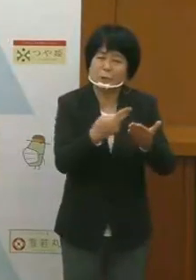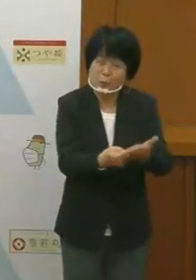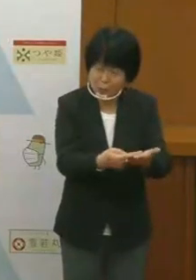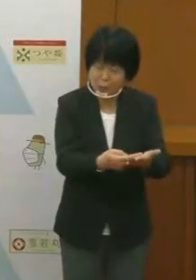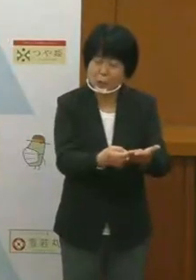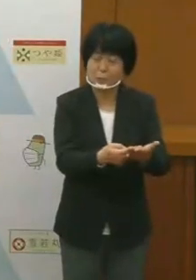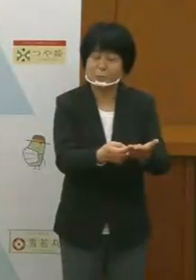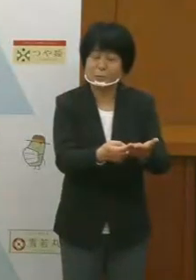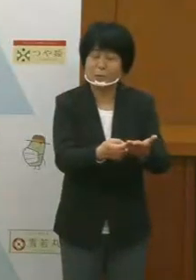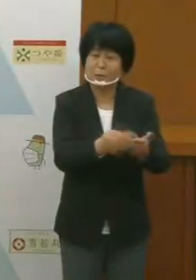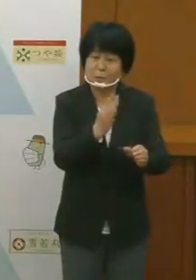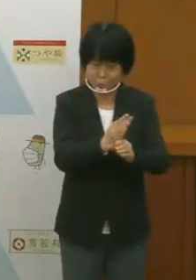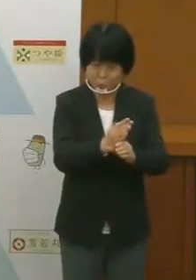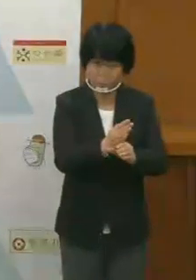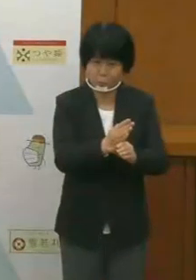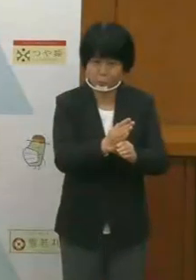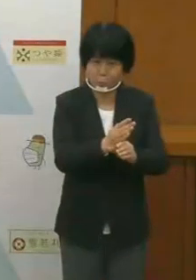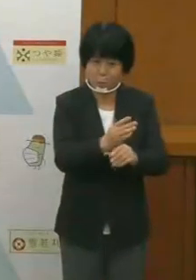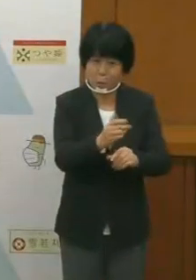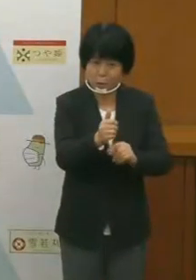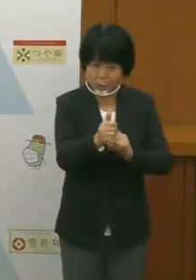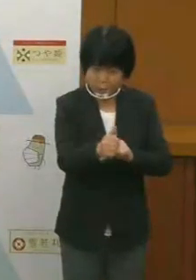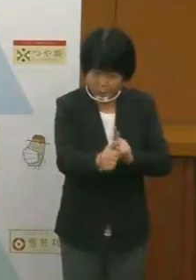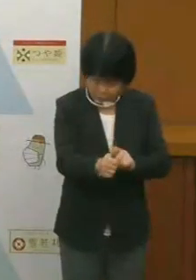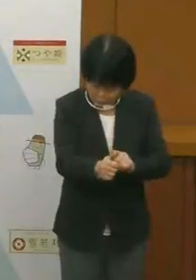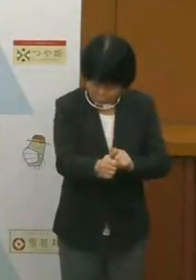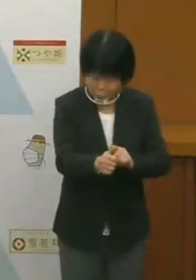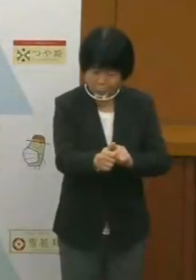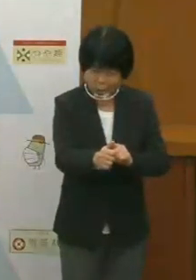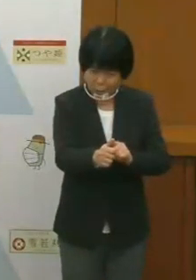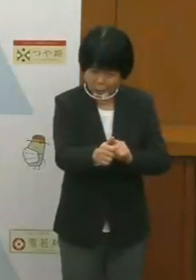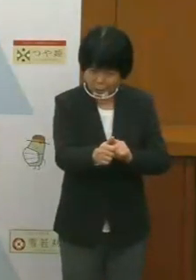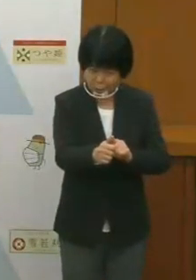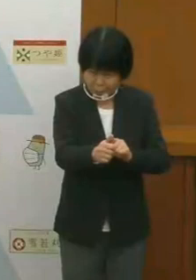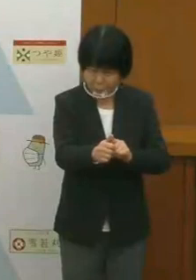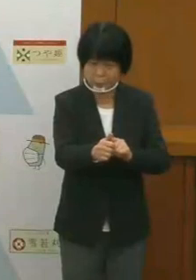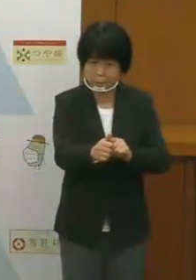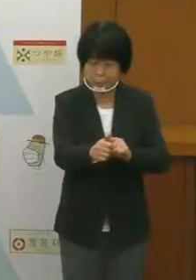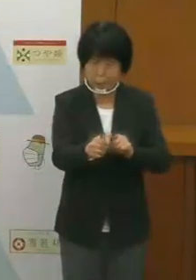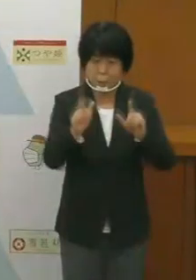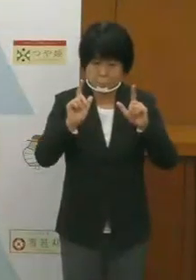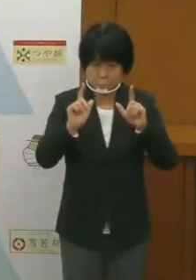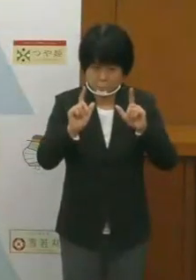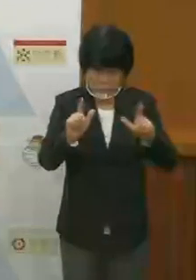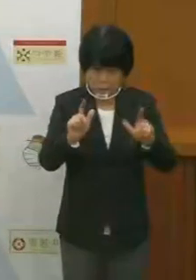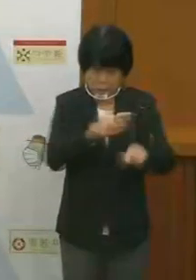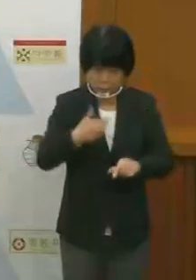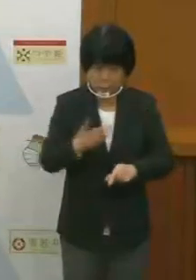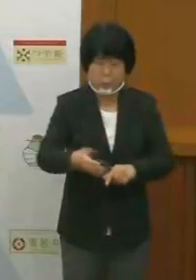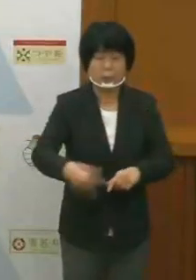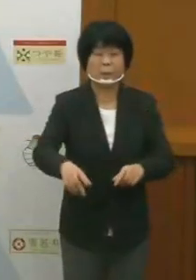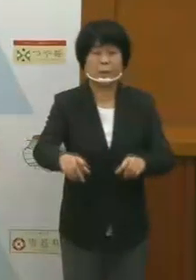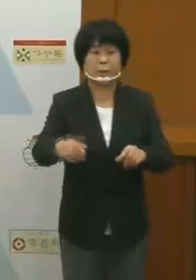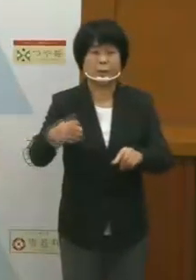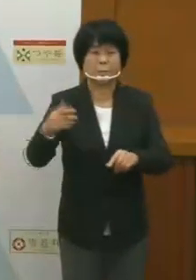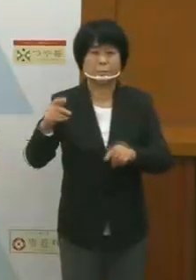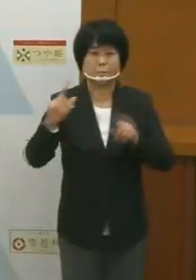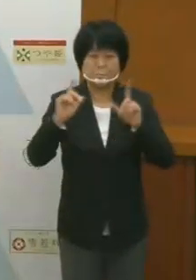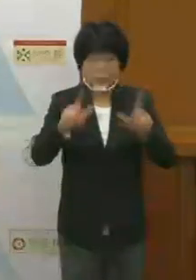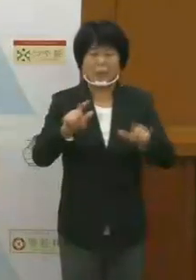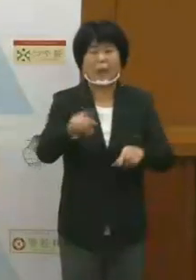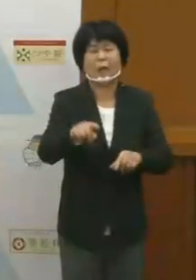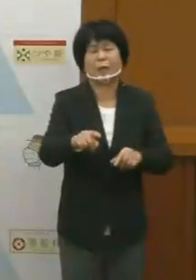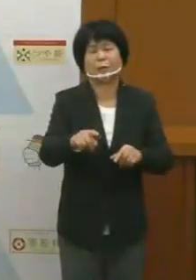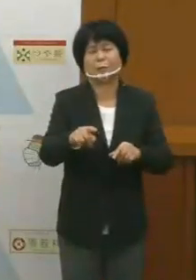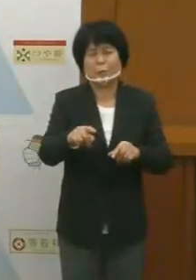方が重症者にいつ変わりましたっていうことはいかがなんでしょうか。 それについては後ほど担当の方